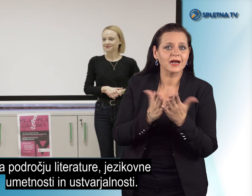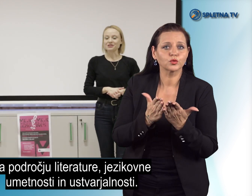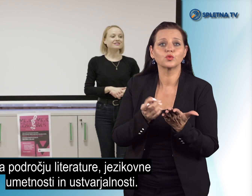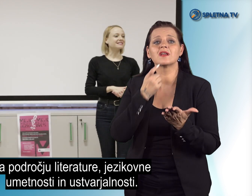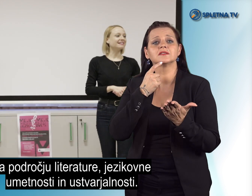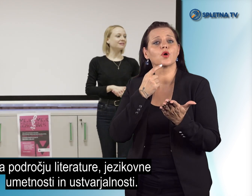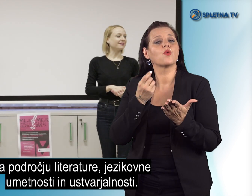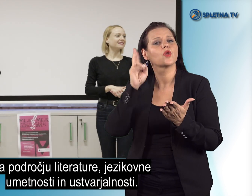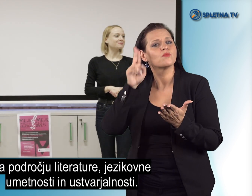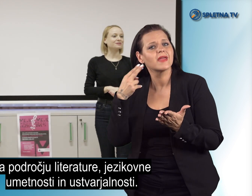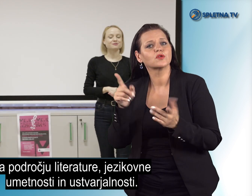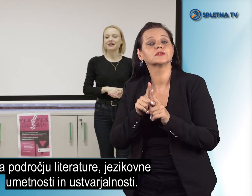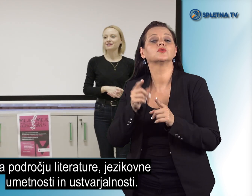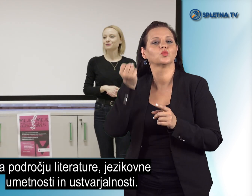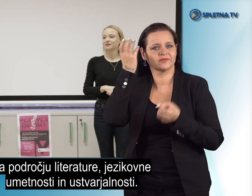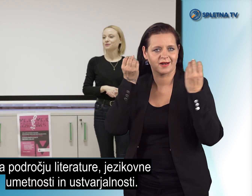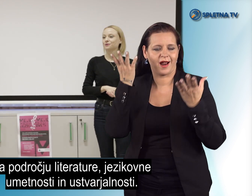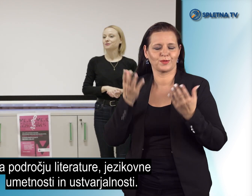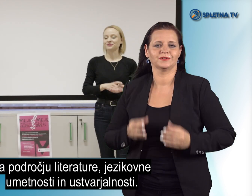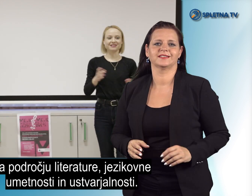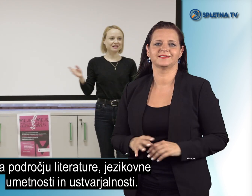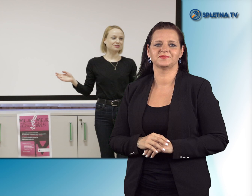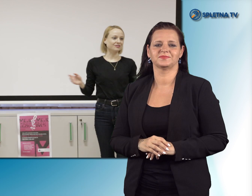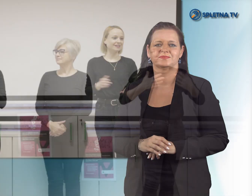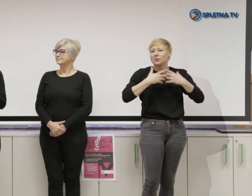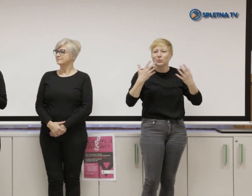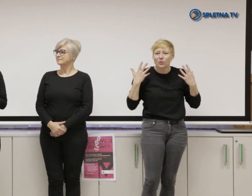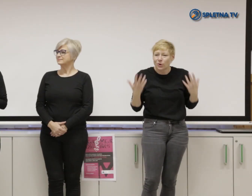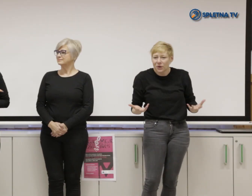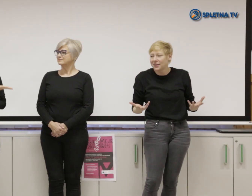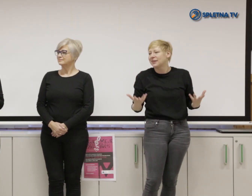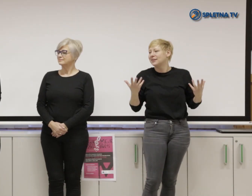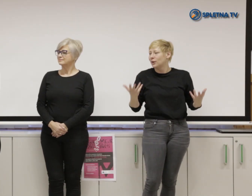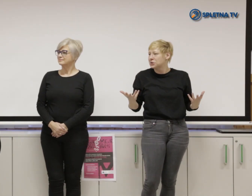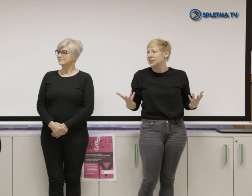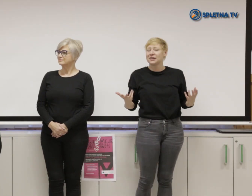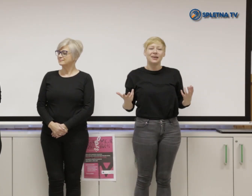področju literature, jezikovne umetnosti in ustvarjalnosti.